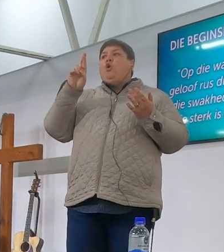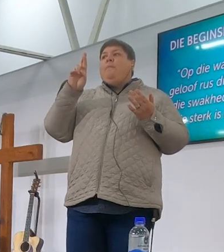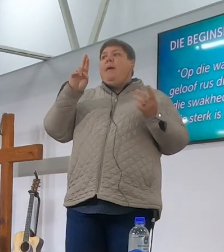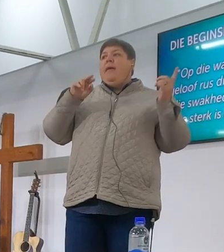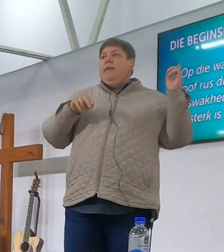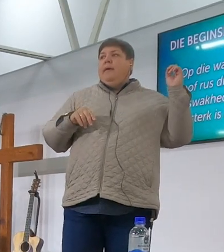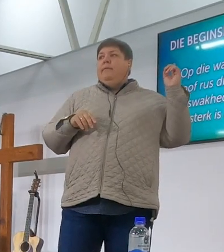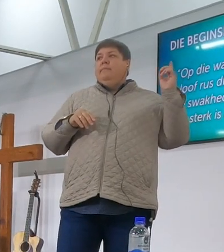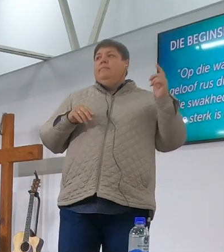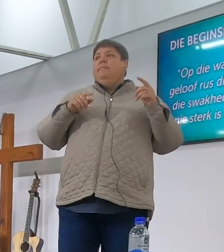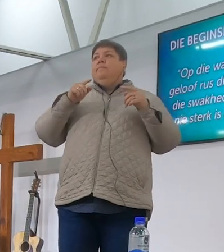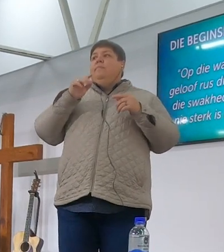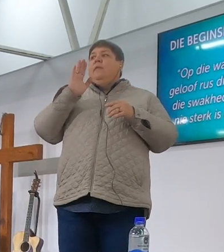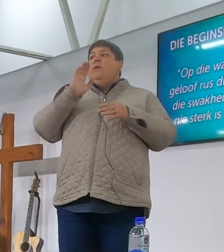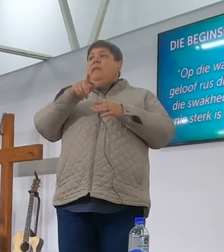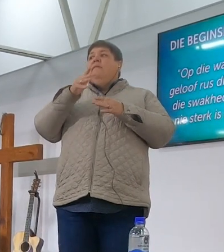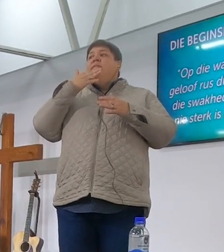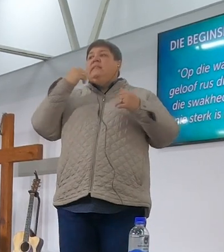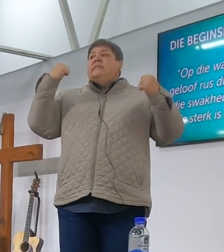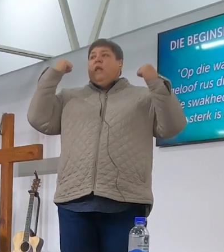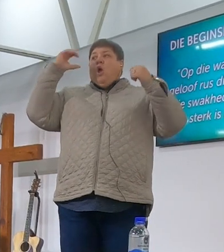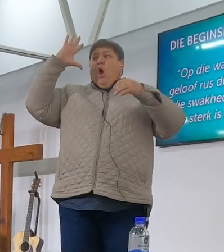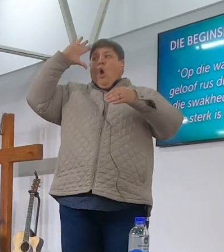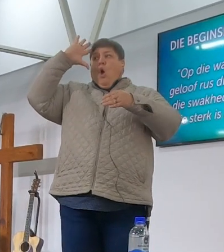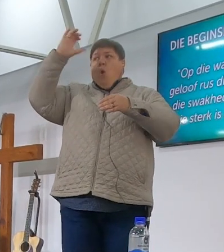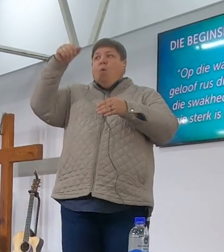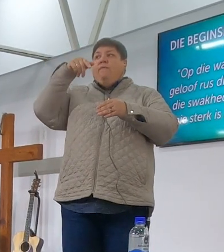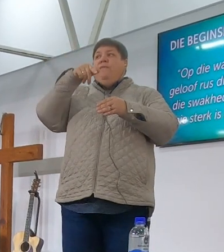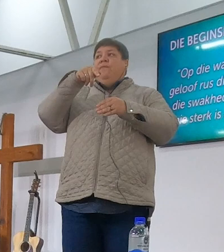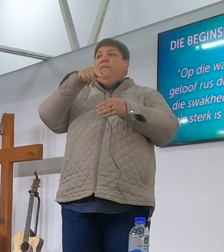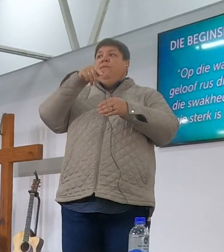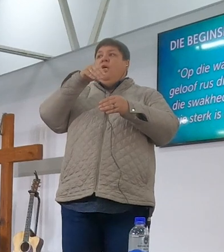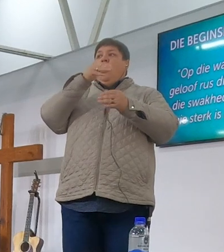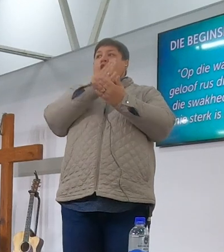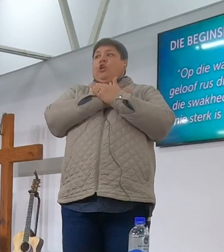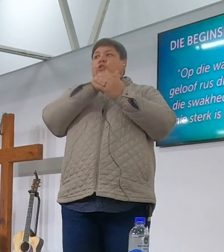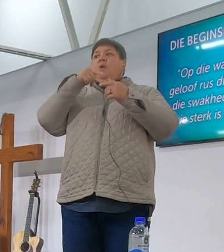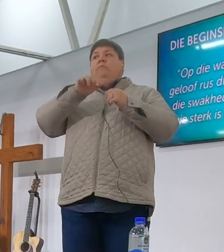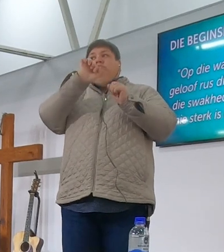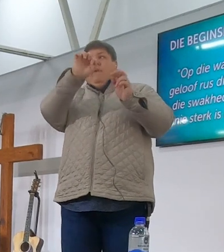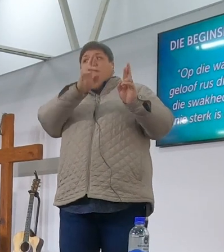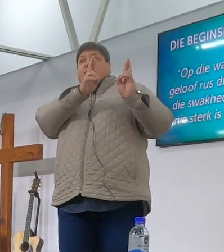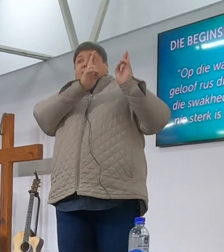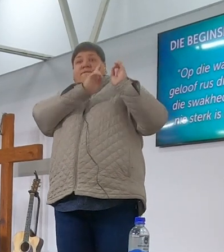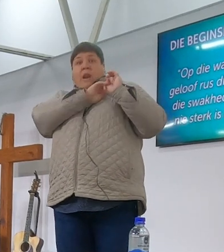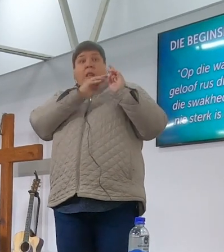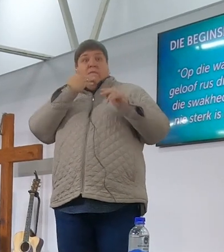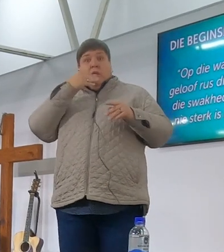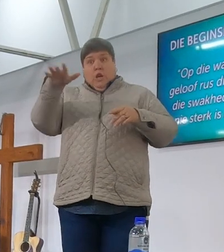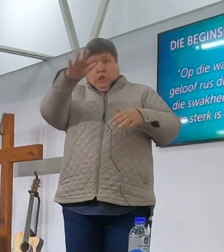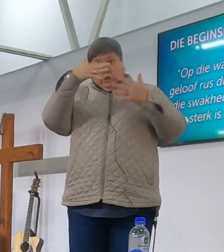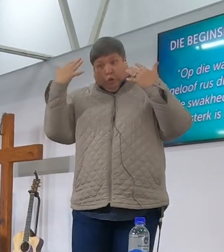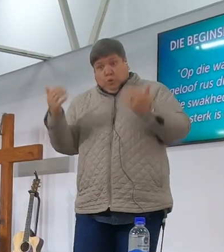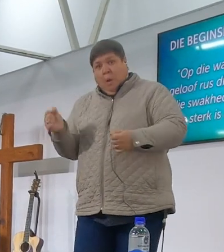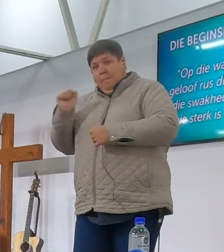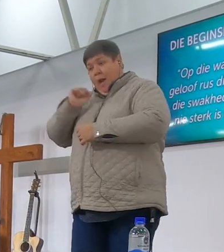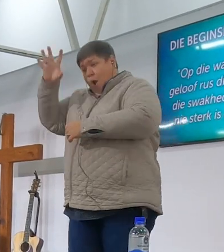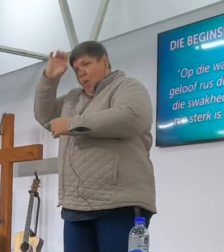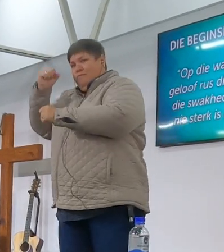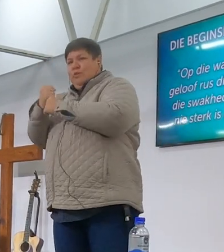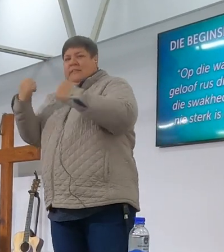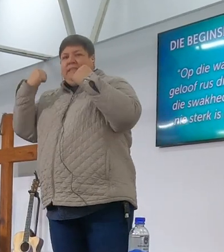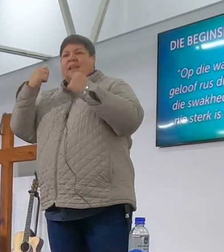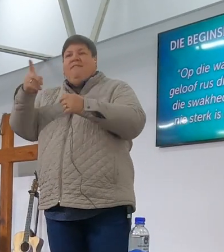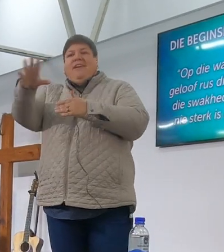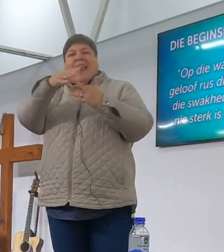op die wat sterk is in die geloof, rus die verpligting om die swakhede te verdra vir die wat nie sterk is nie. Nou binnen hierdie context sê Paulus eindelijk